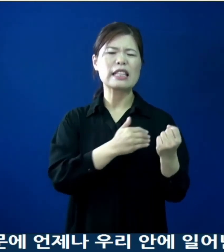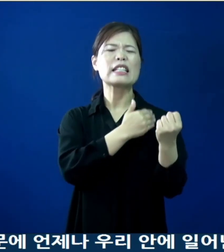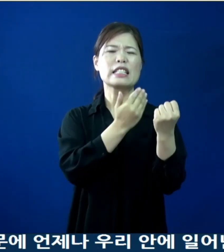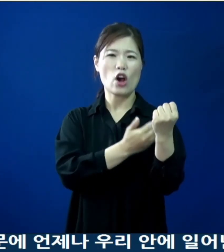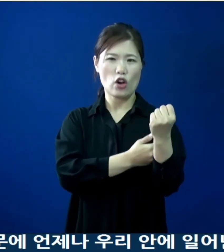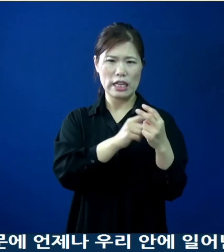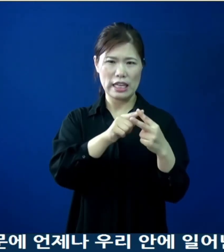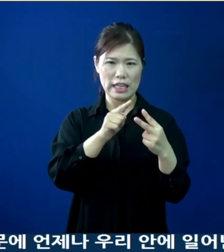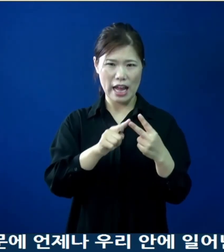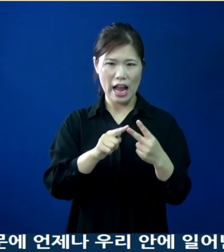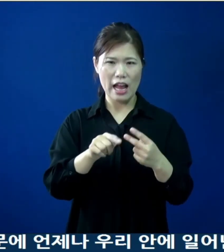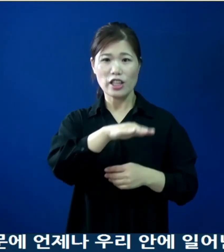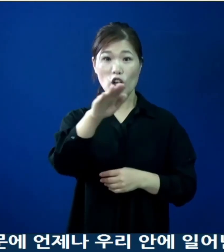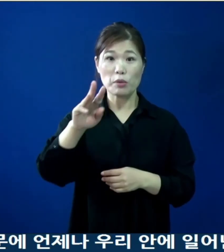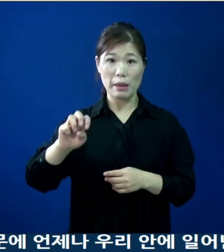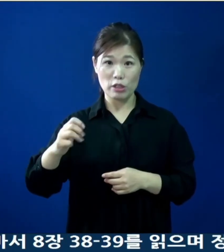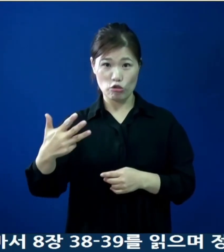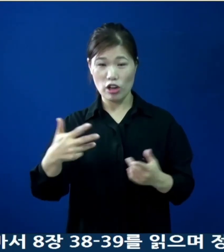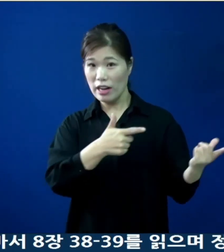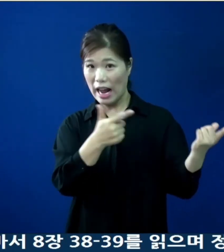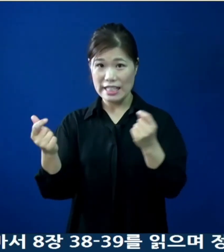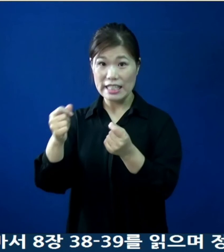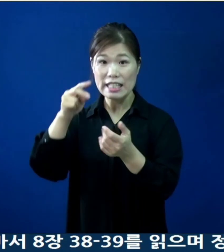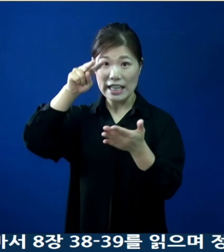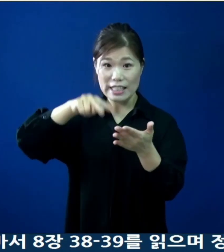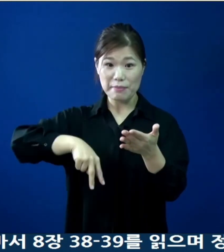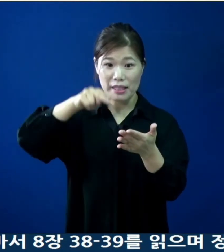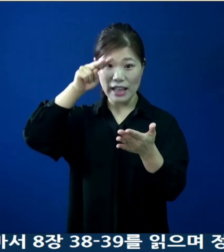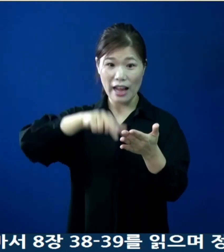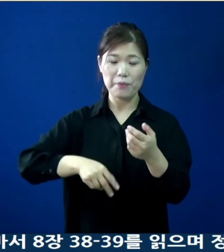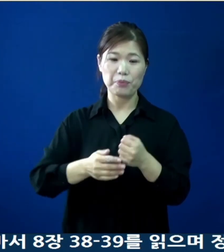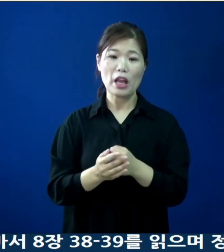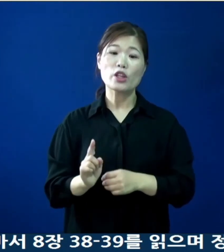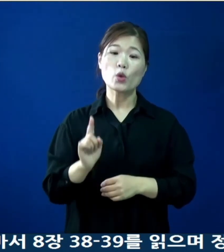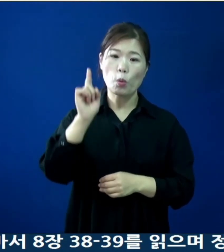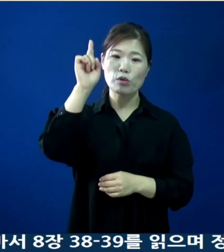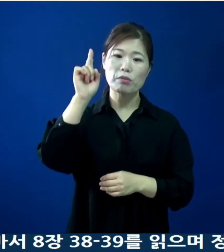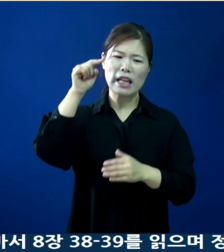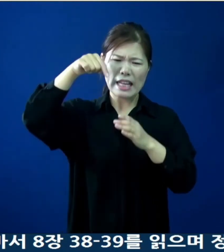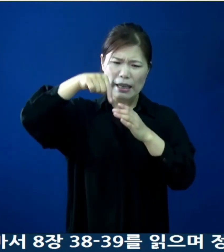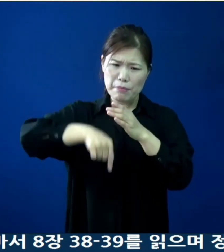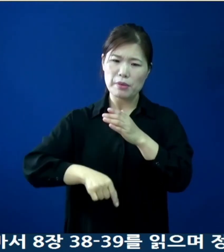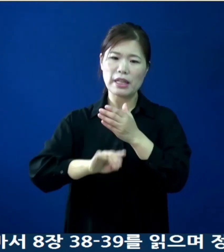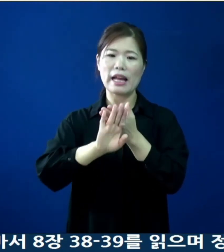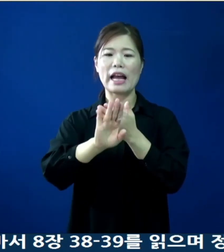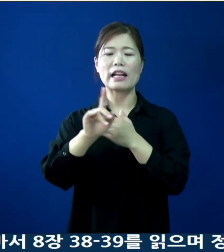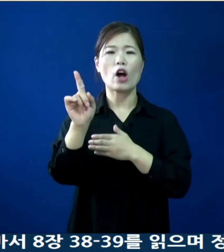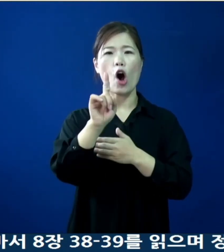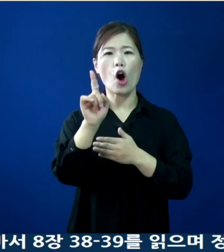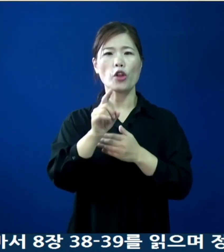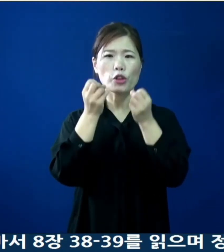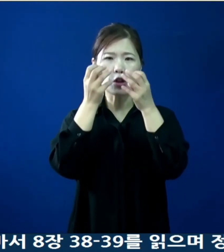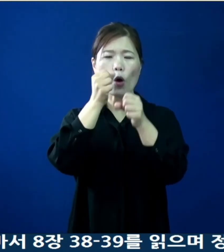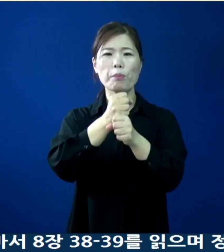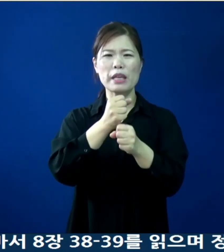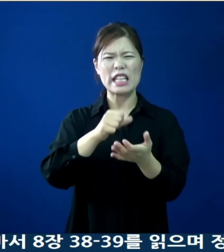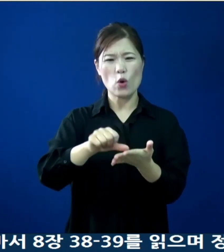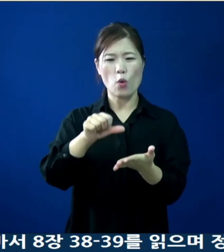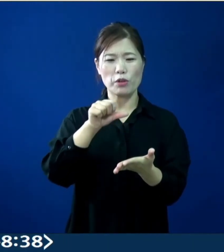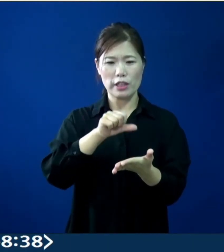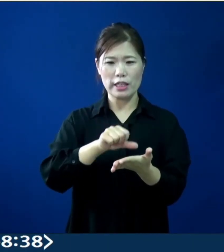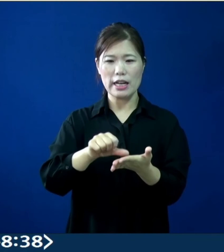여러분 39절 같이 읽어주셨으면 좋겠습니다. 시작. 높음이나 깊음이나 다른